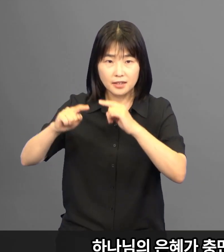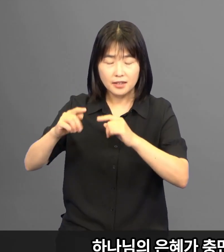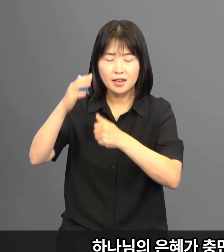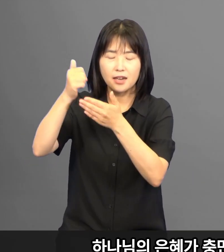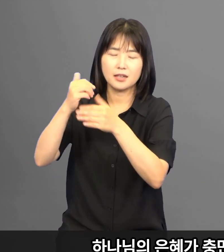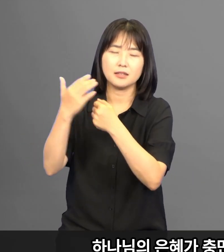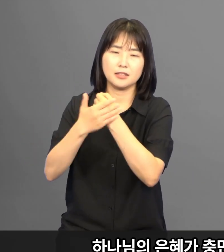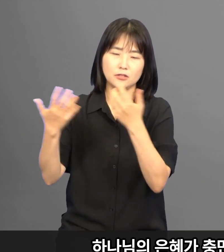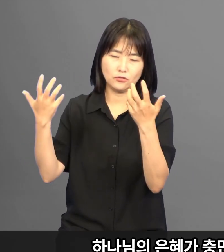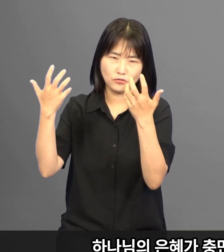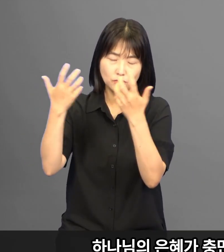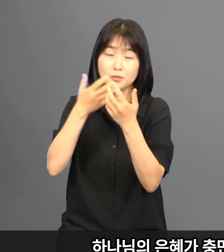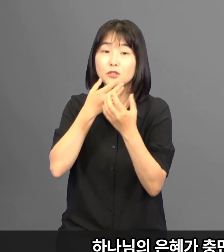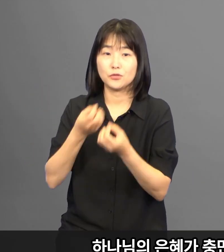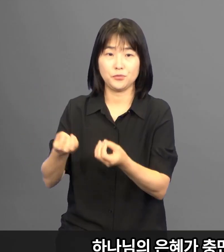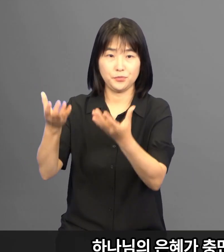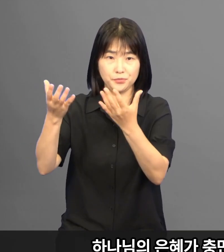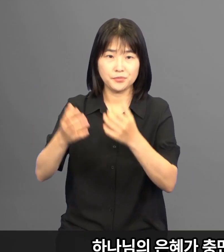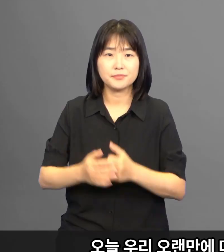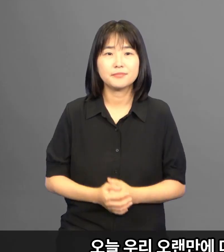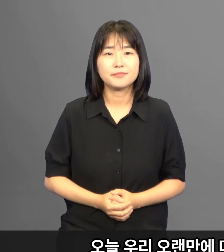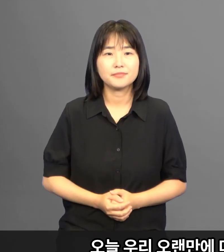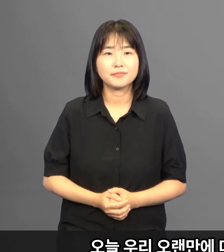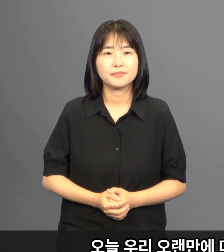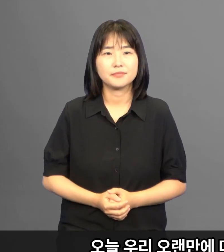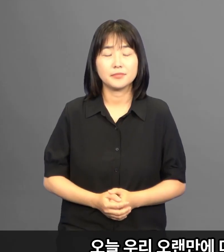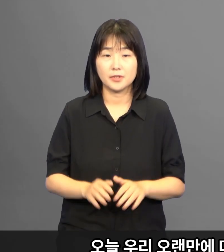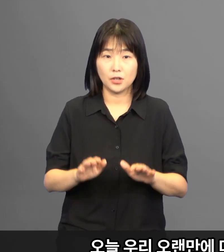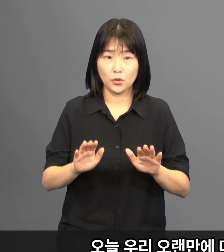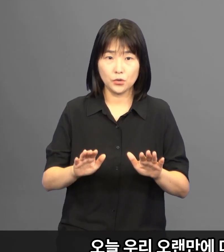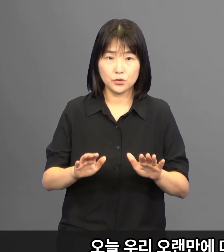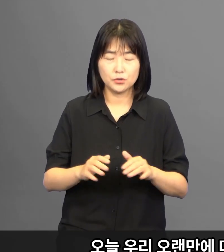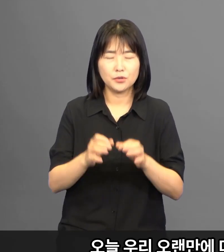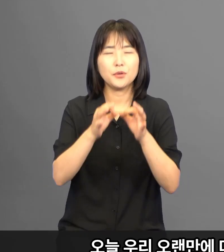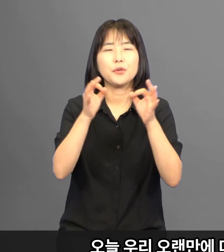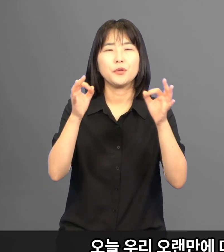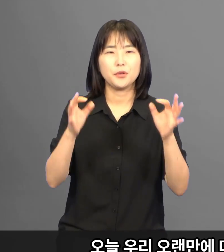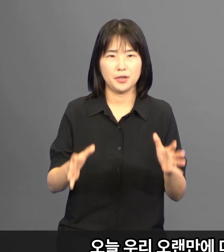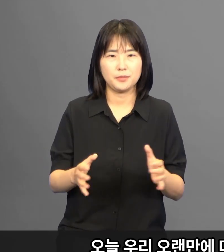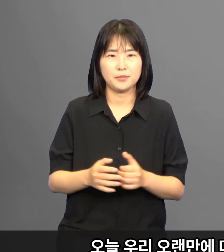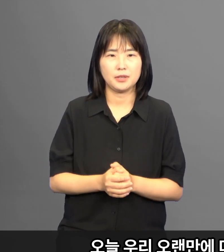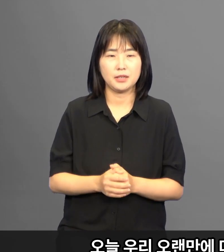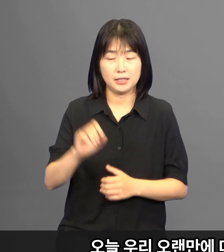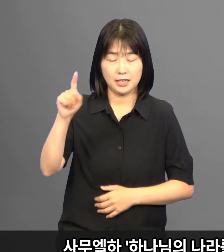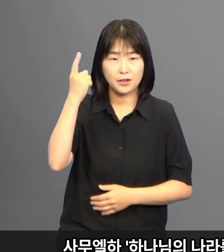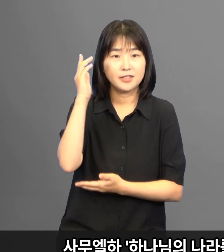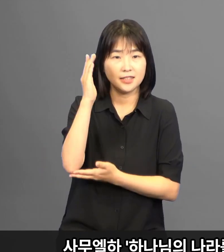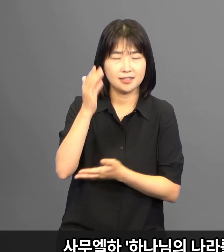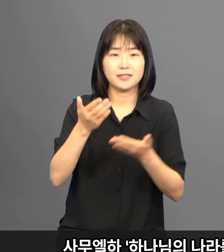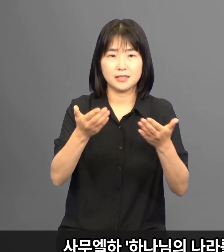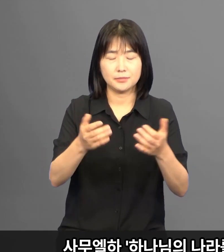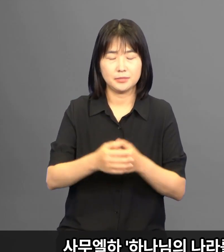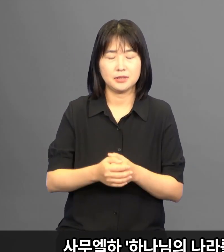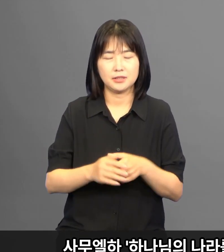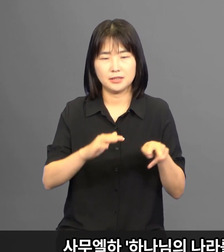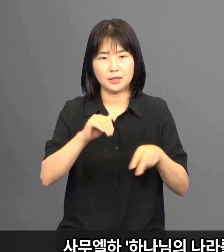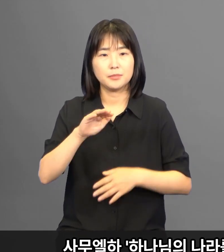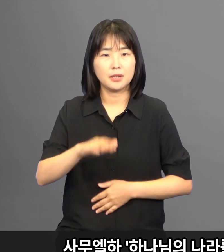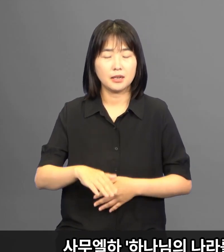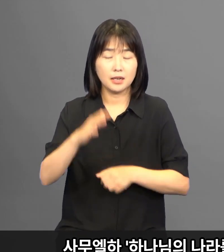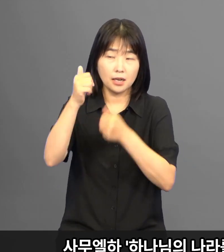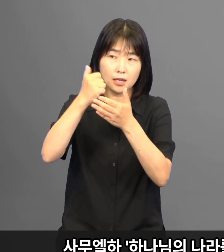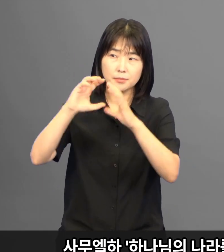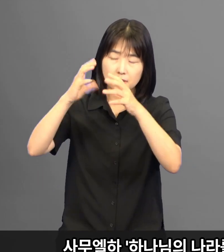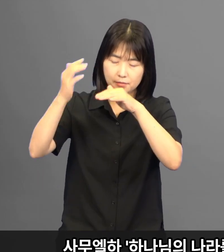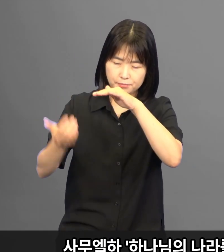은혜가 충만하게 넘치기를 축복합니다. 오늘 우리 오랜만에 다윗 시리즈로 돌아왔습니다. 사무엘하 하나님의 나라를